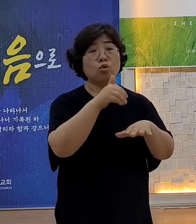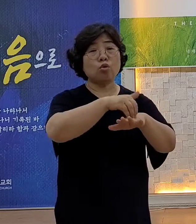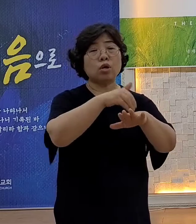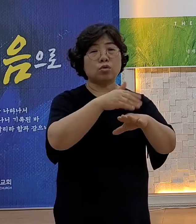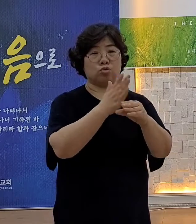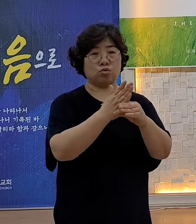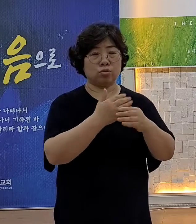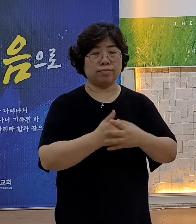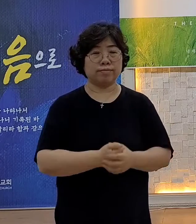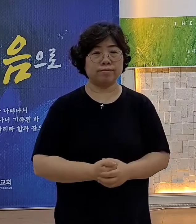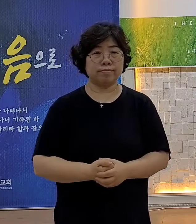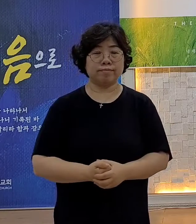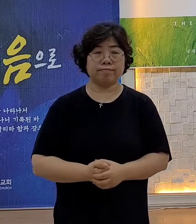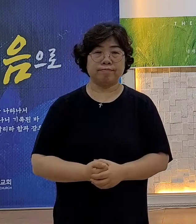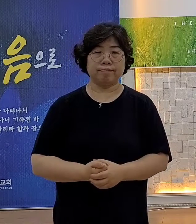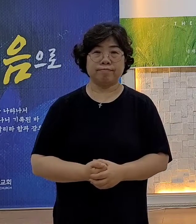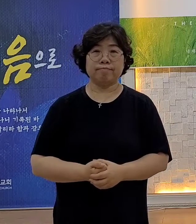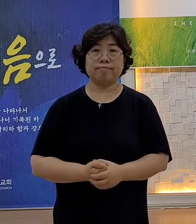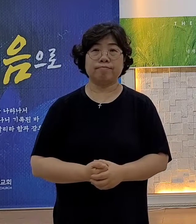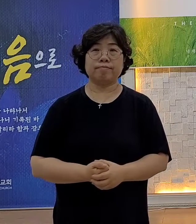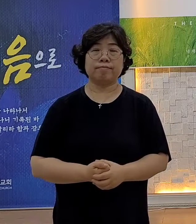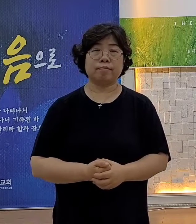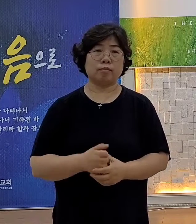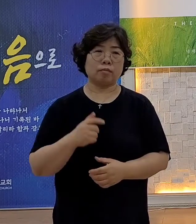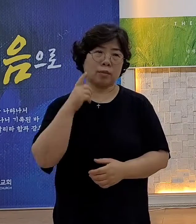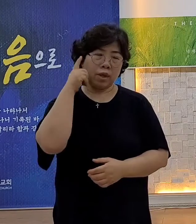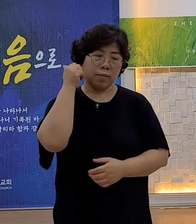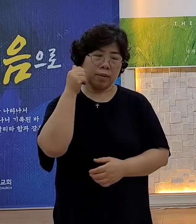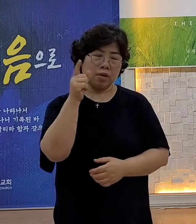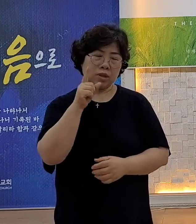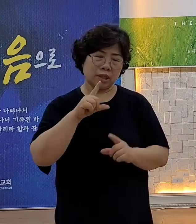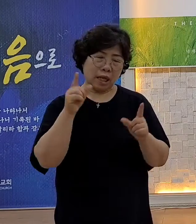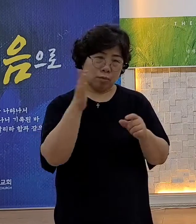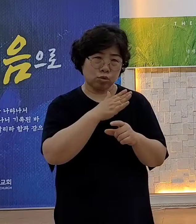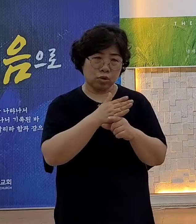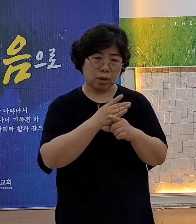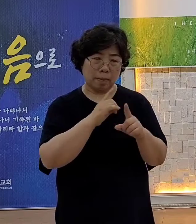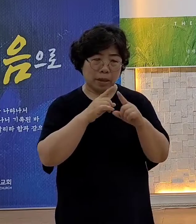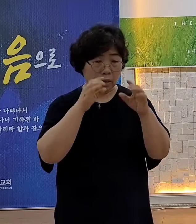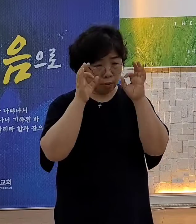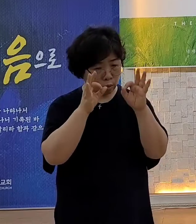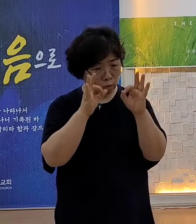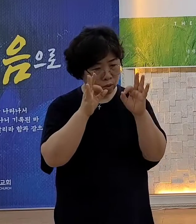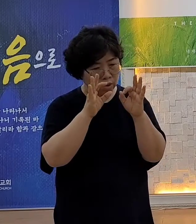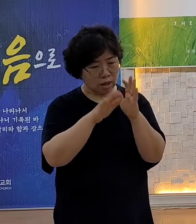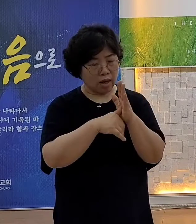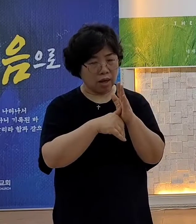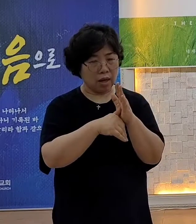이런 말씀들을 쫙 보면서 우리 부모는 언젠가는